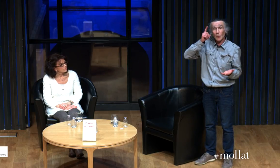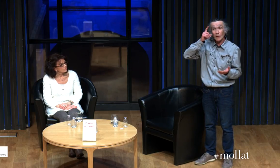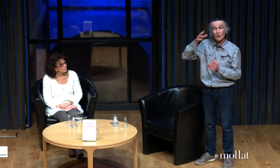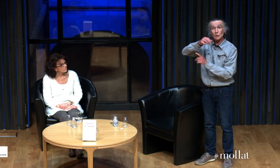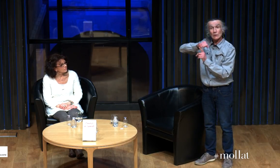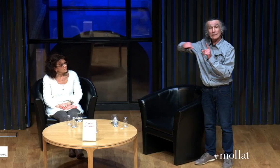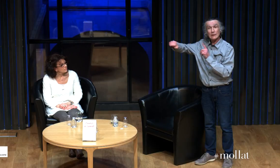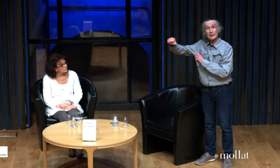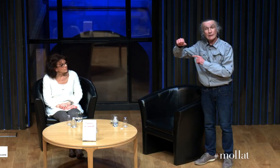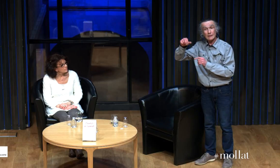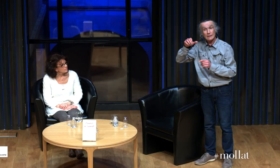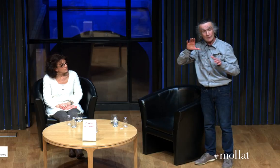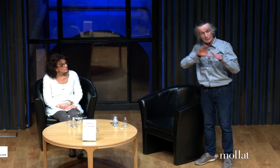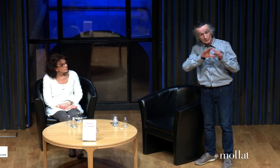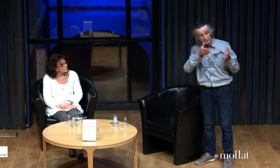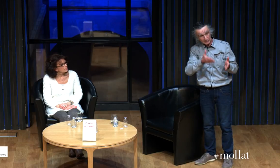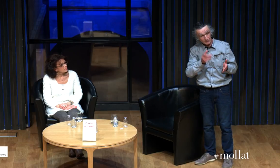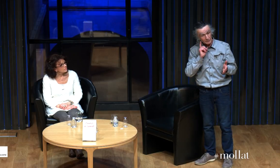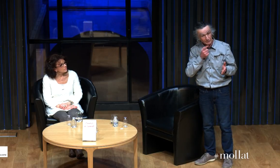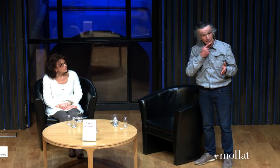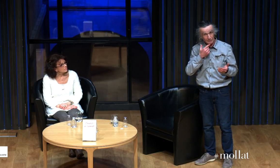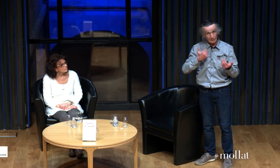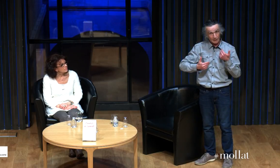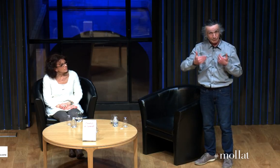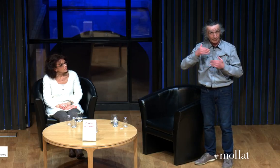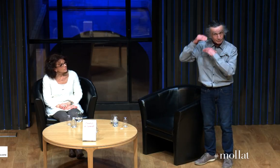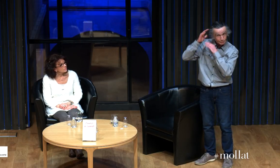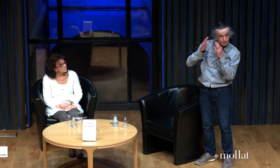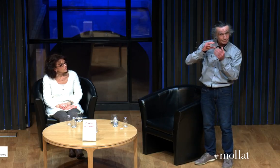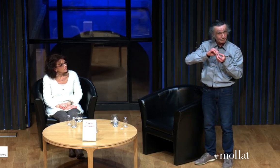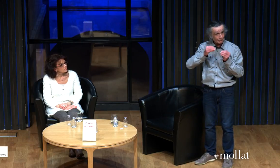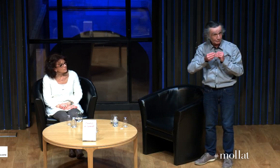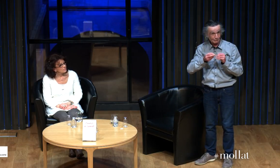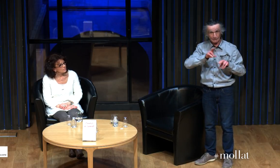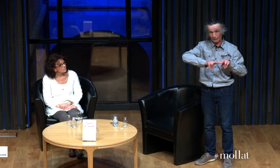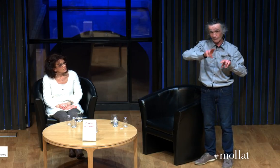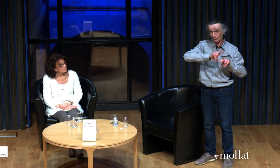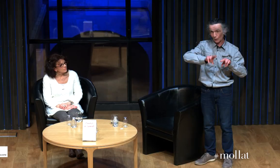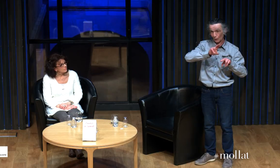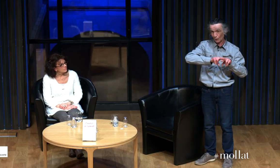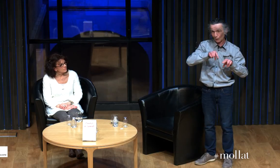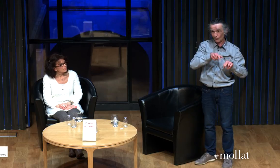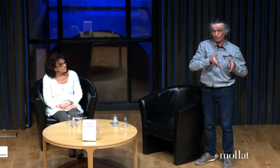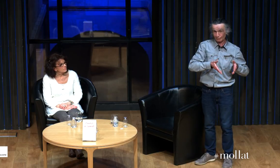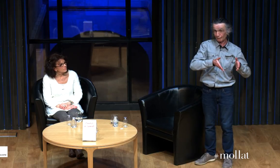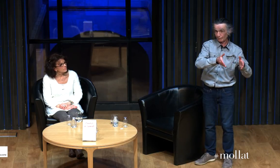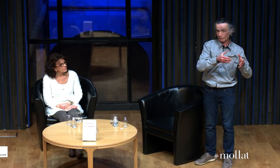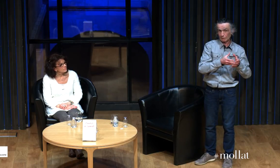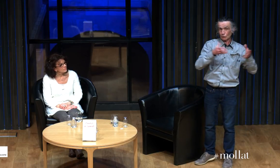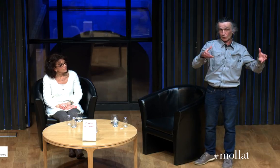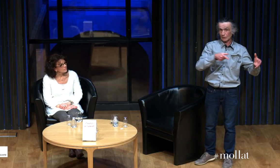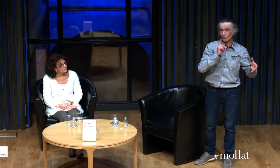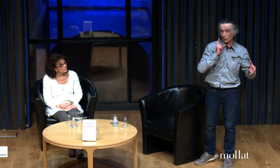oreilles déficientes. Et pourquoi la société nous regarde uniquement sous le biais de